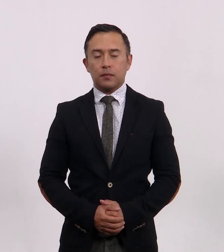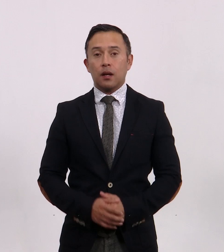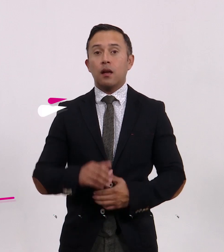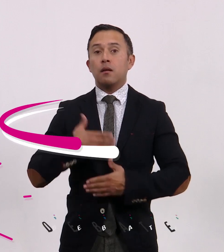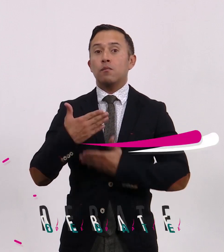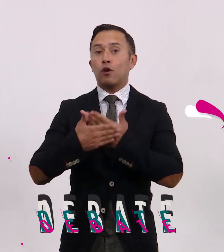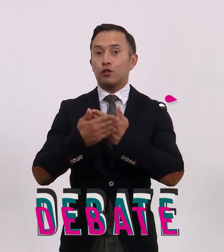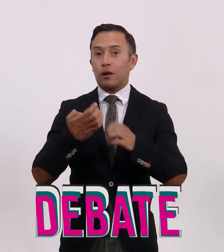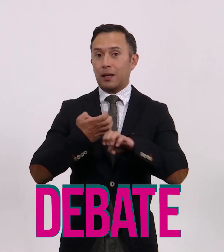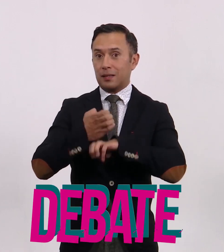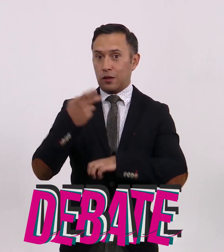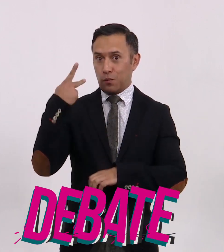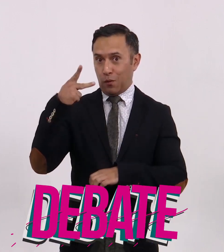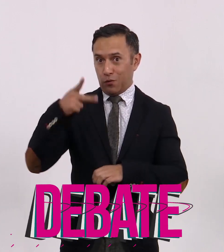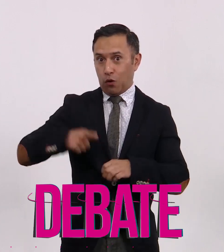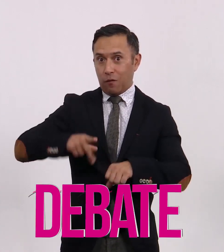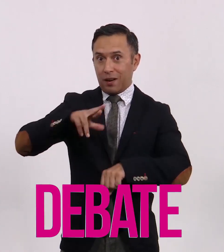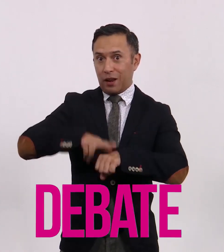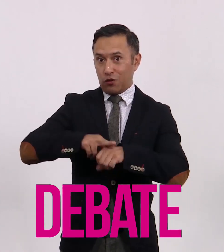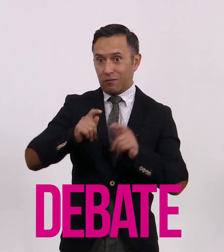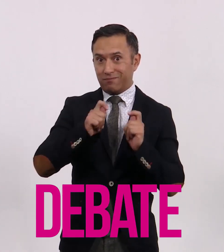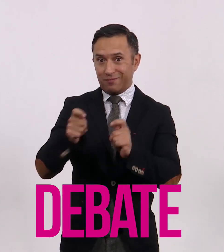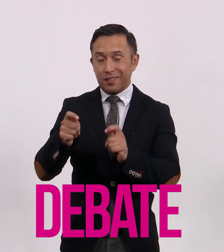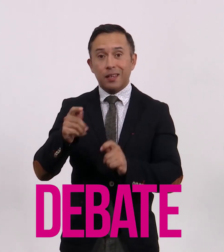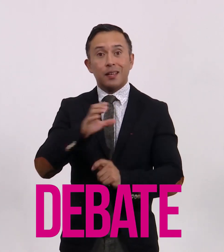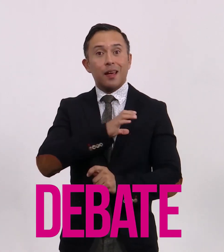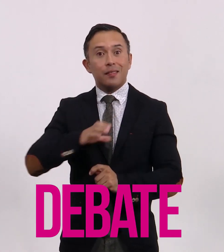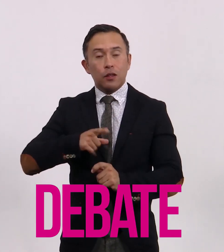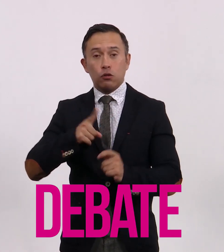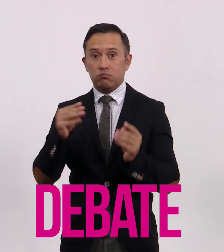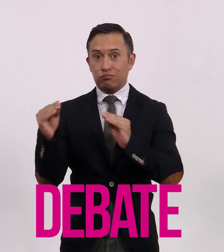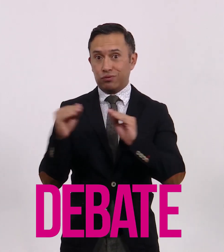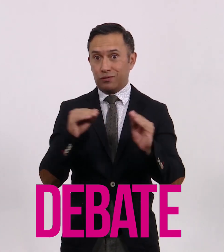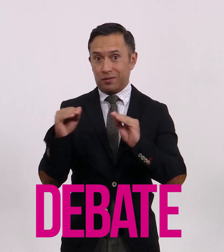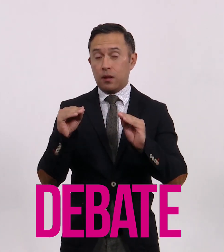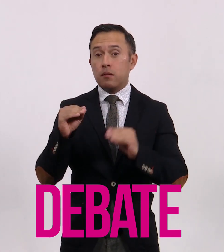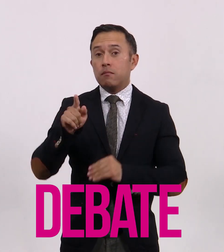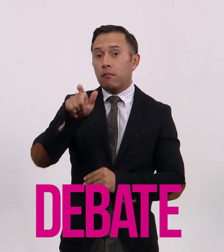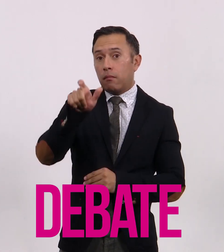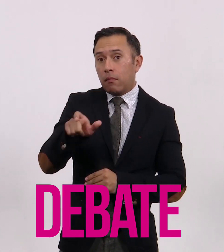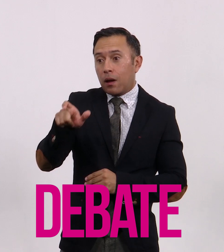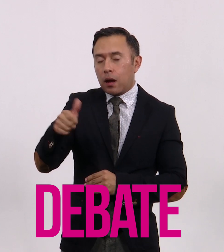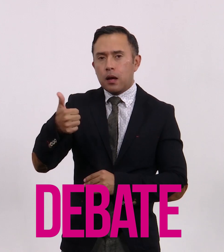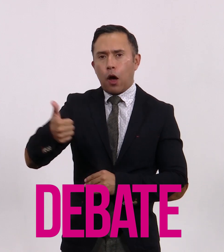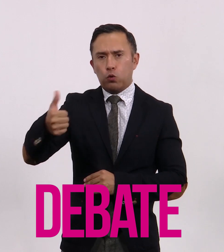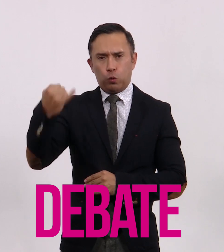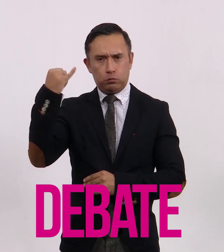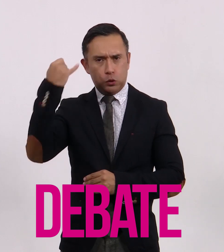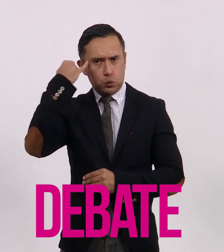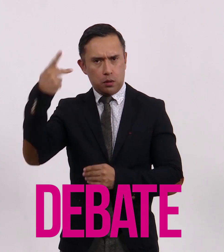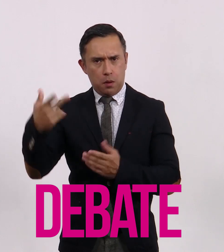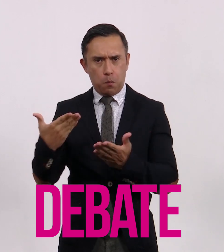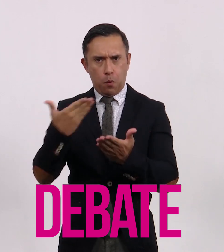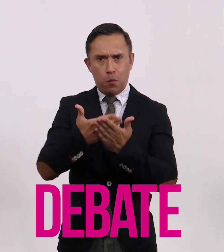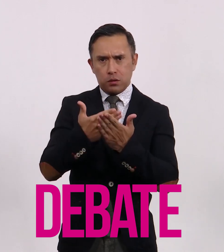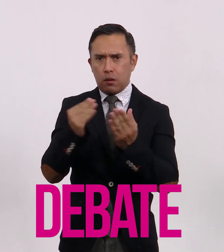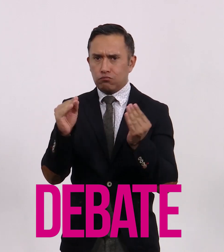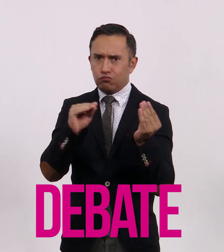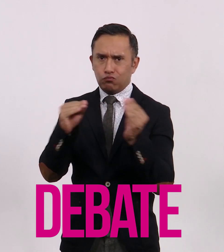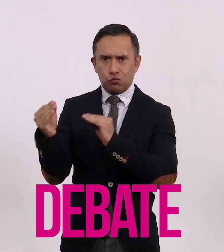el debate entre los candidatos a la gubernatura de puebla será un encuentro donde cada contendiente contrastar a sus propuestas y plataformas con un